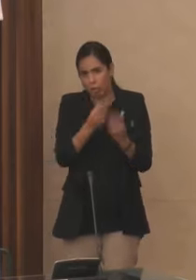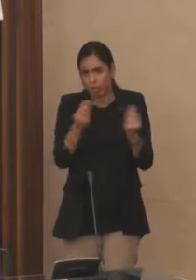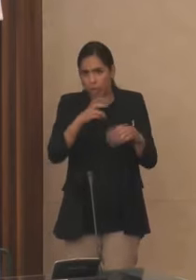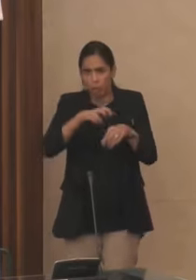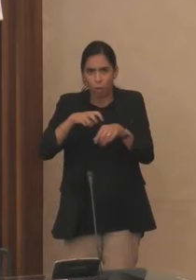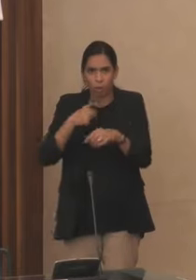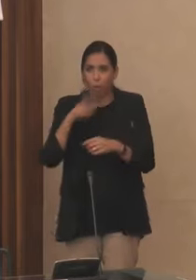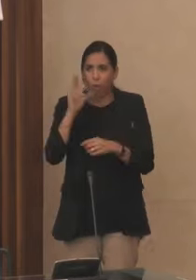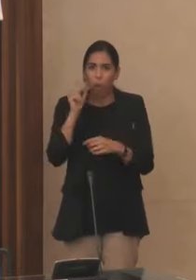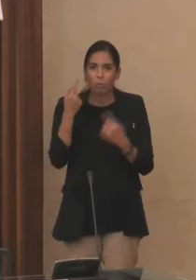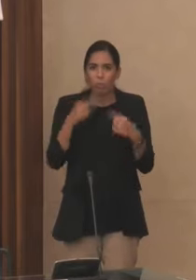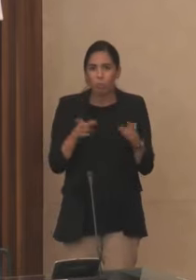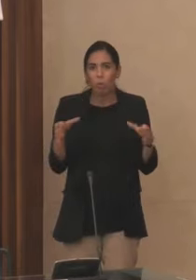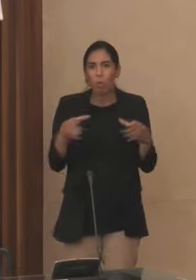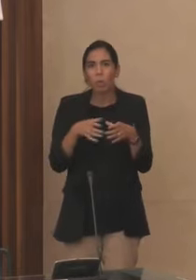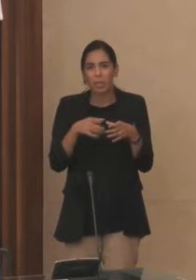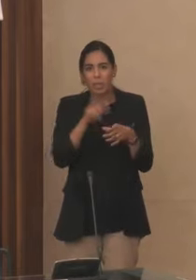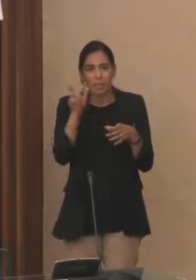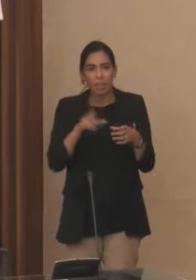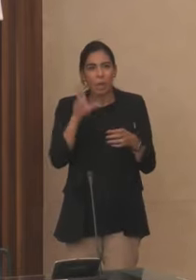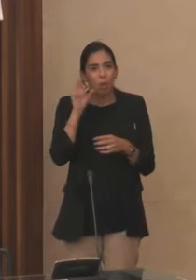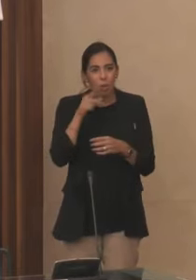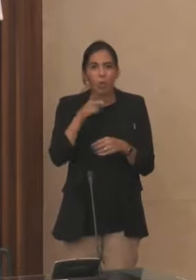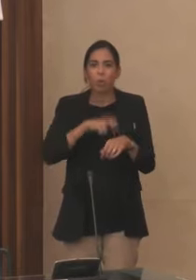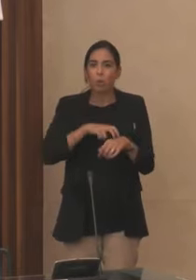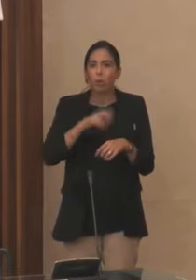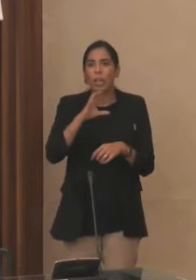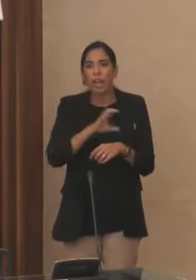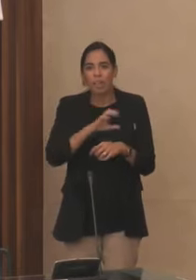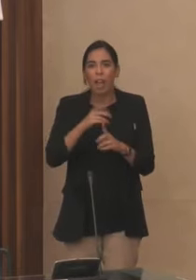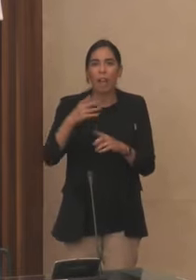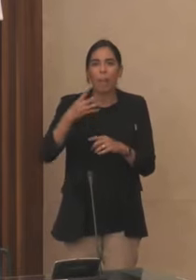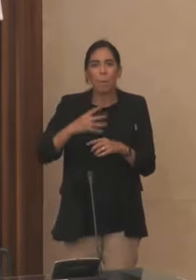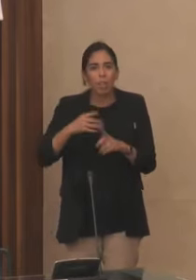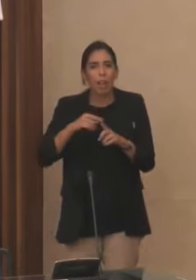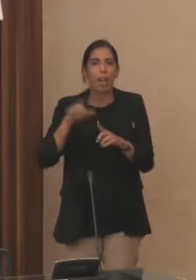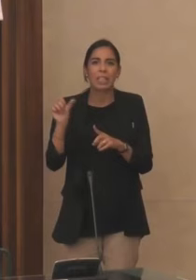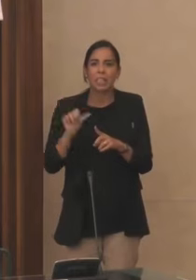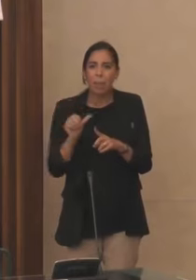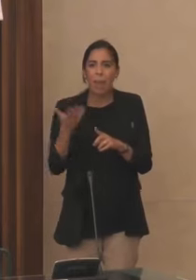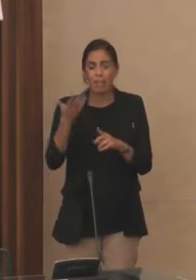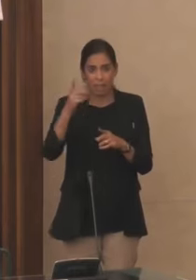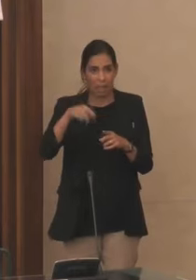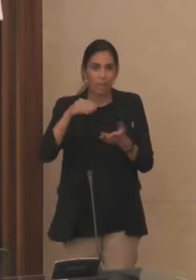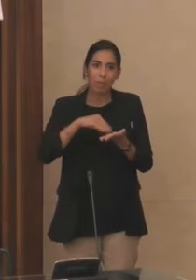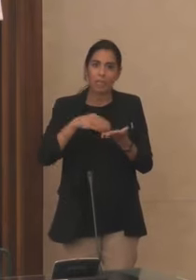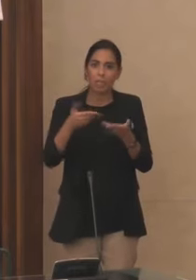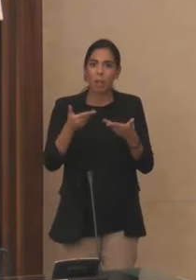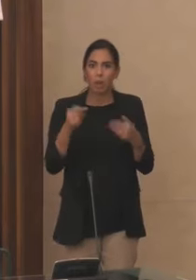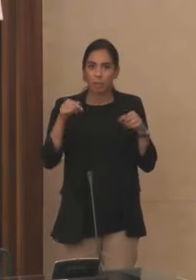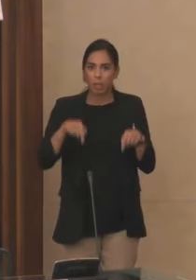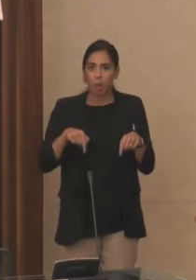questo comitato in Italia, il dottor Cavanna, il dottor Mangiagalli, il dottor Stramezzi, che tra l'altro è anche ospite qui